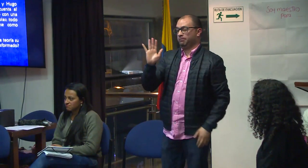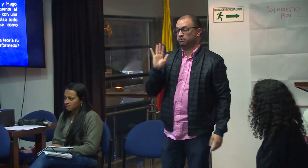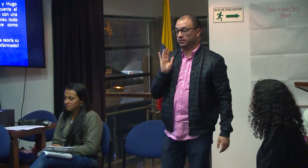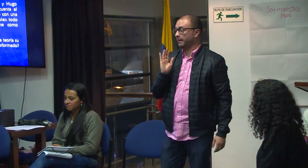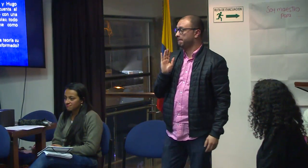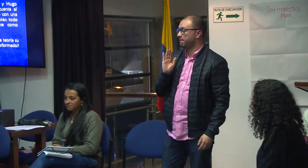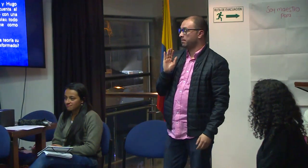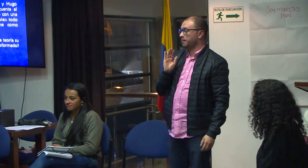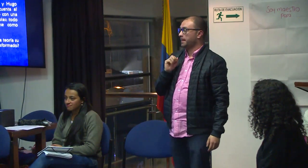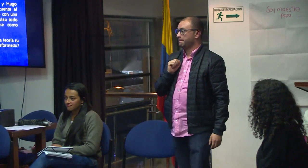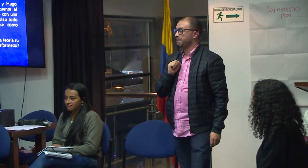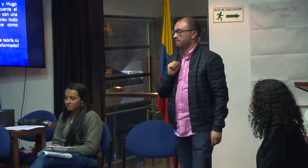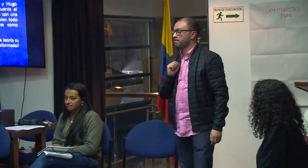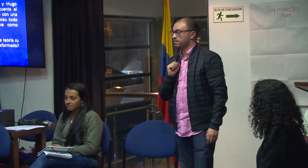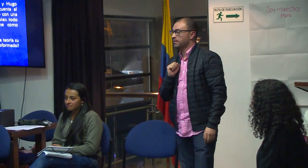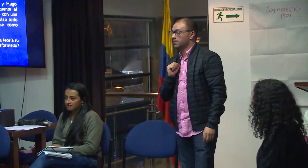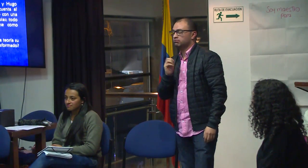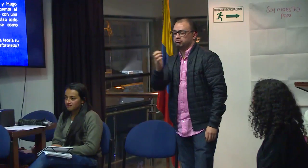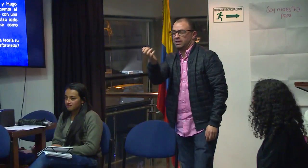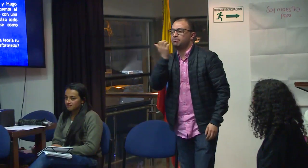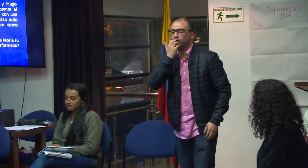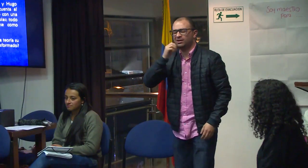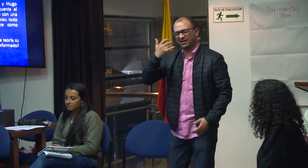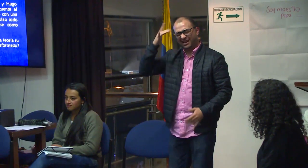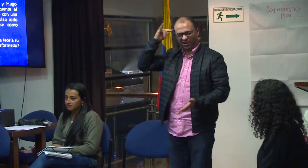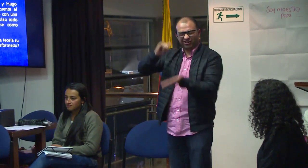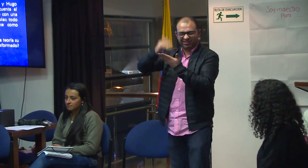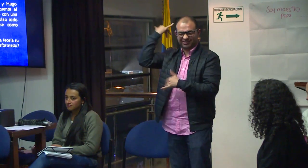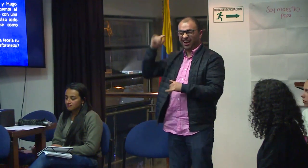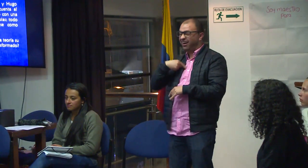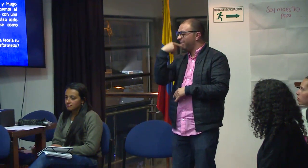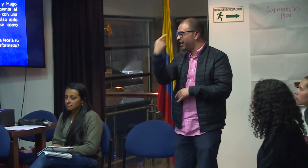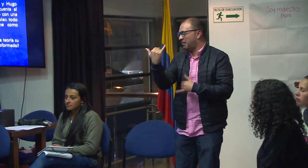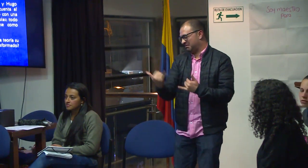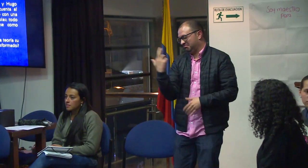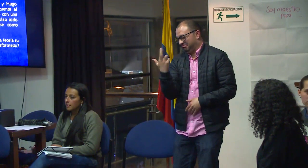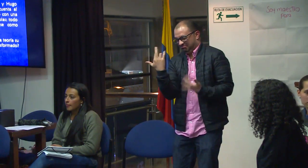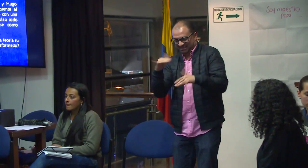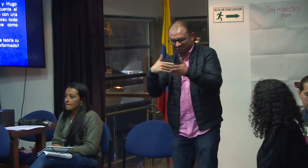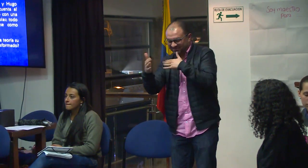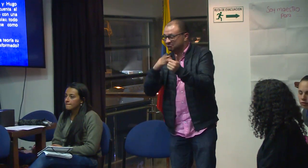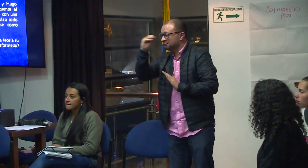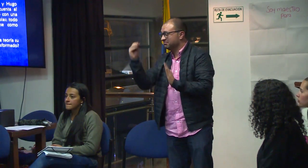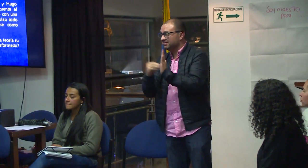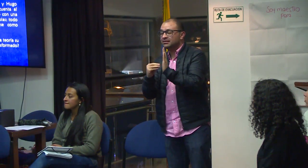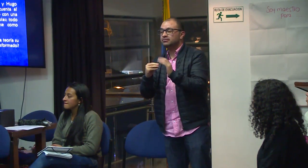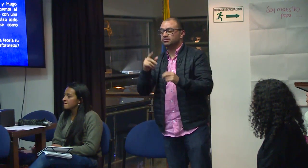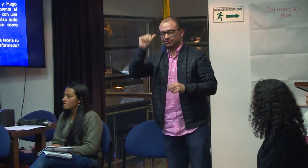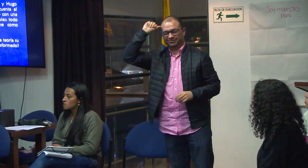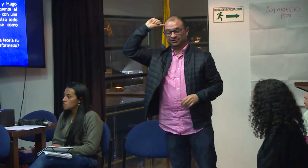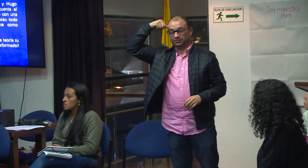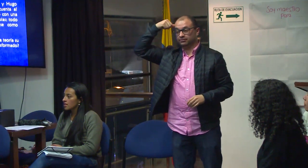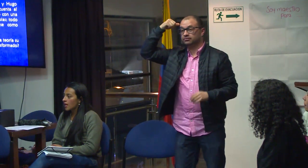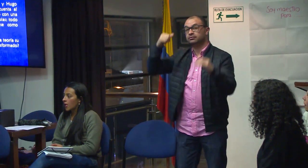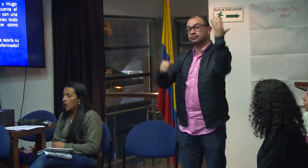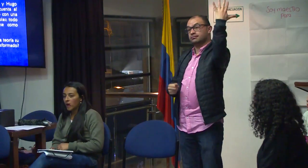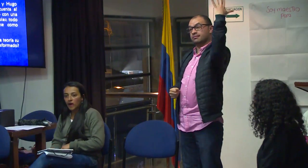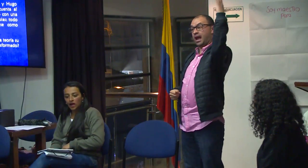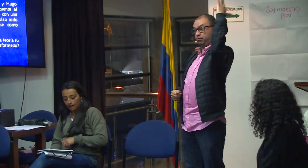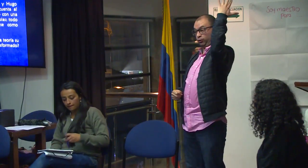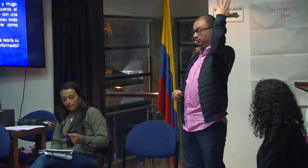en esa imagen. Desde ahí poder ver al otro. Entonces, por ejemplo, creo que, no sé si ya se los han comentado,